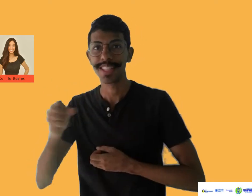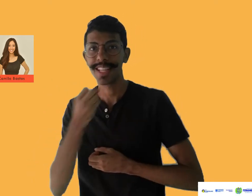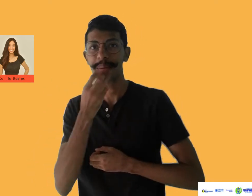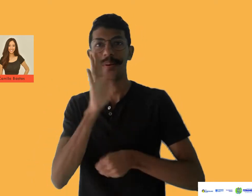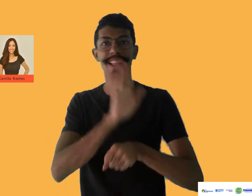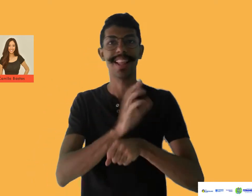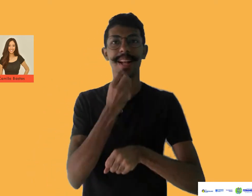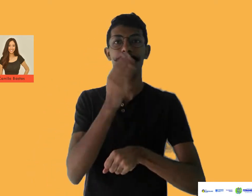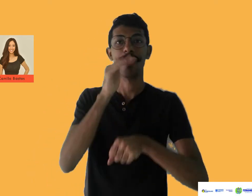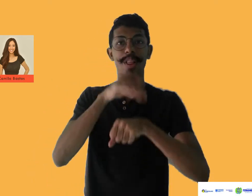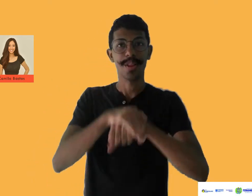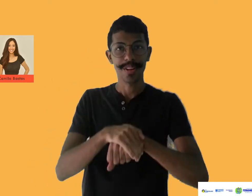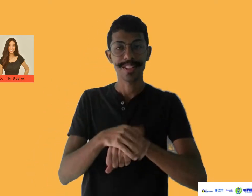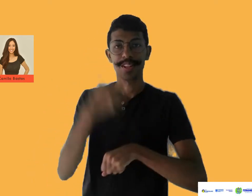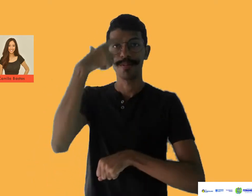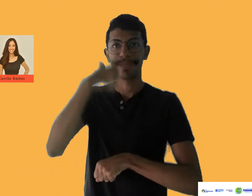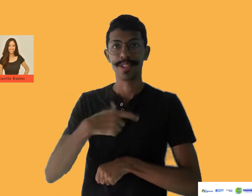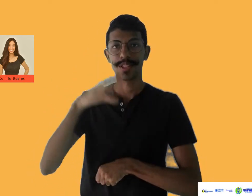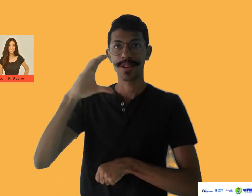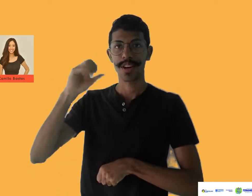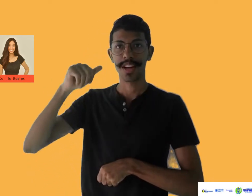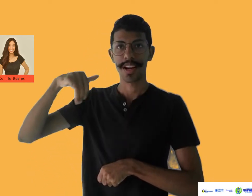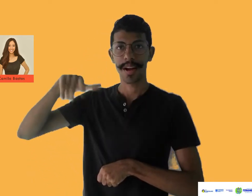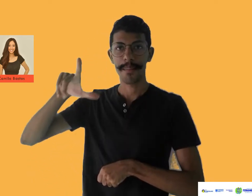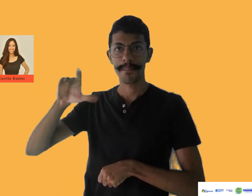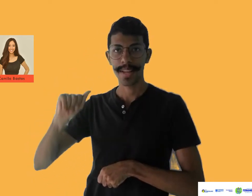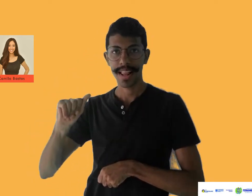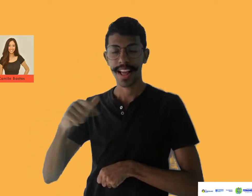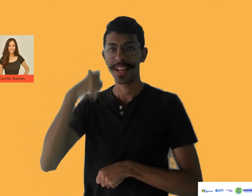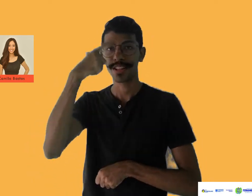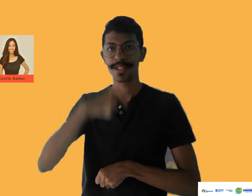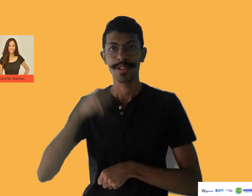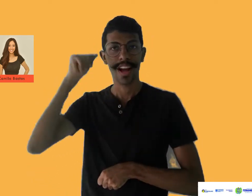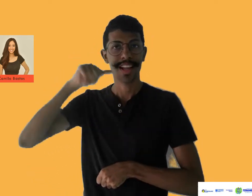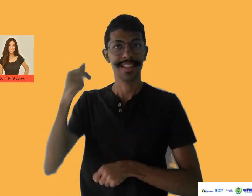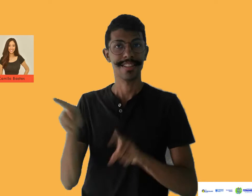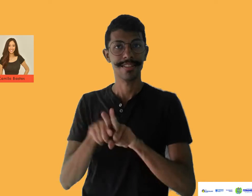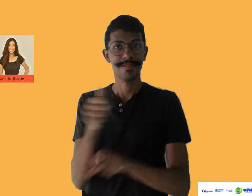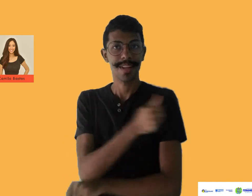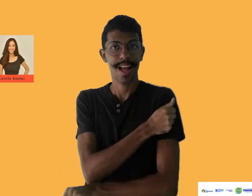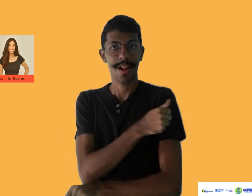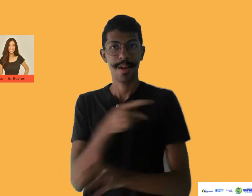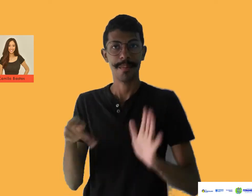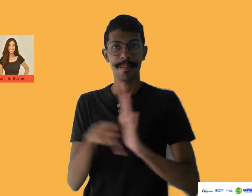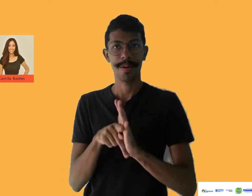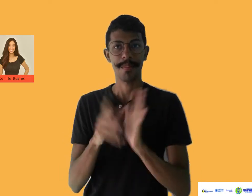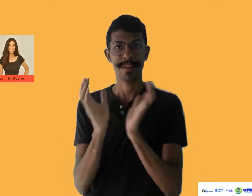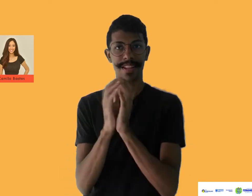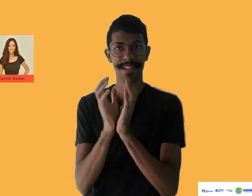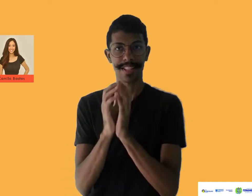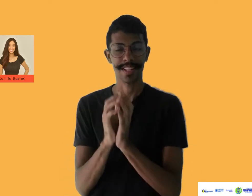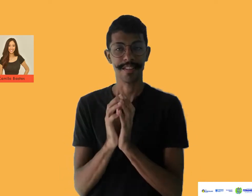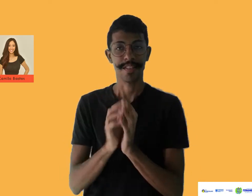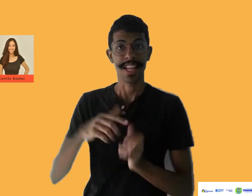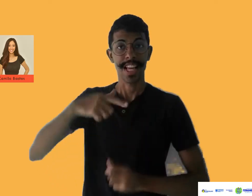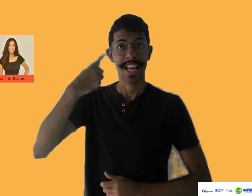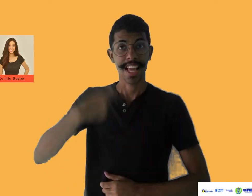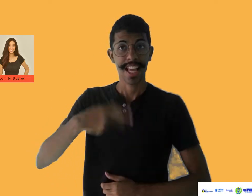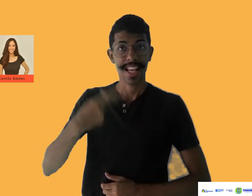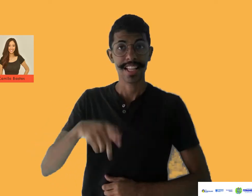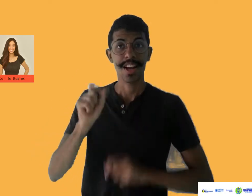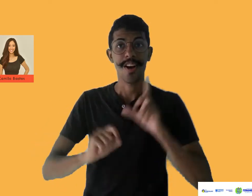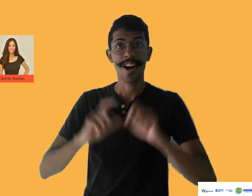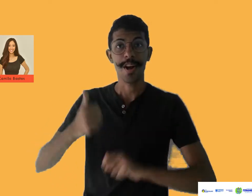Bom dia, boa tarde, boa noite. Eu sou Camila Bastos, sou atriz e estudante recifense, e esse é o